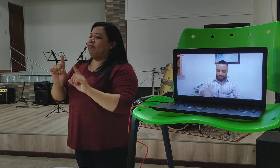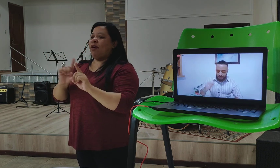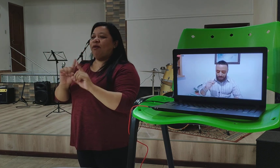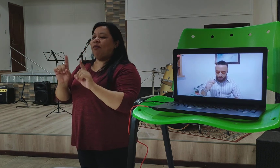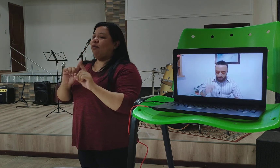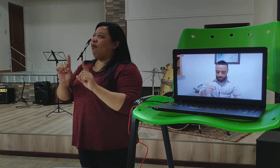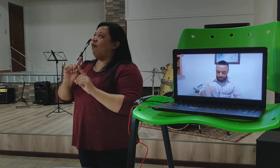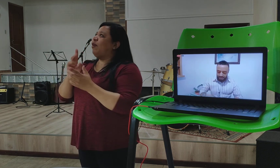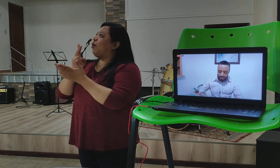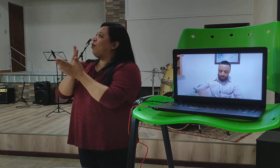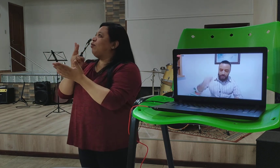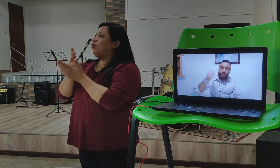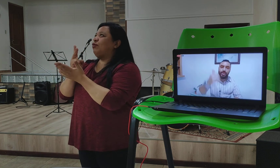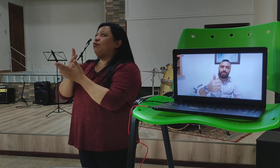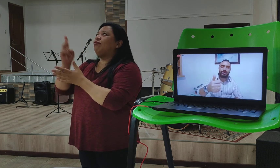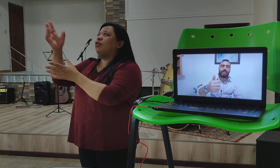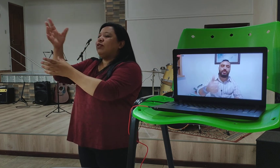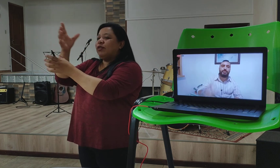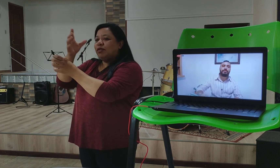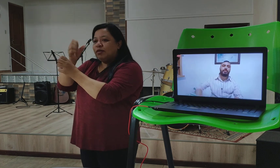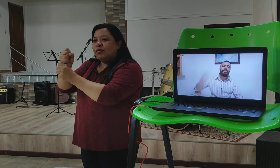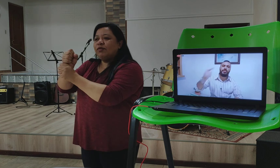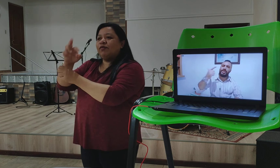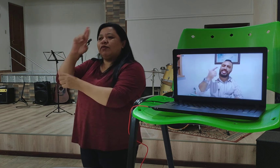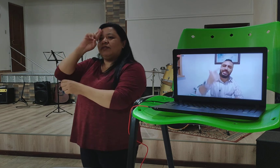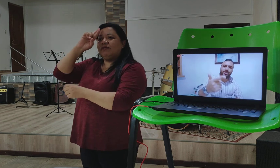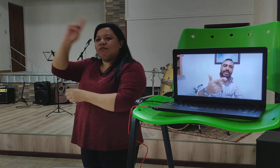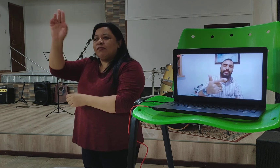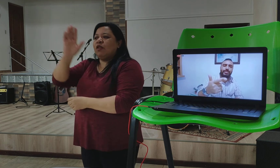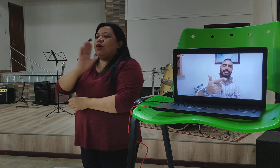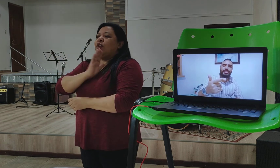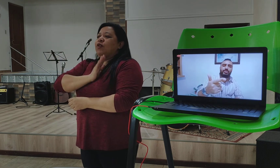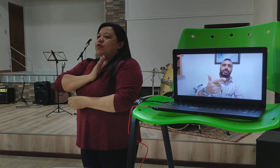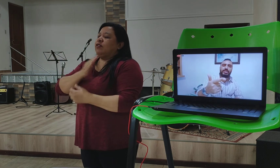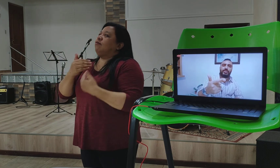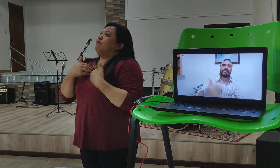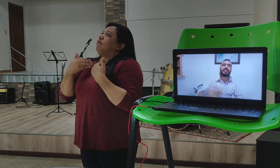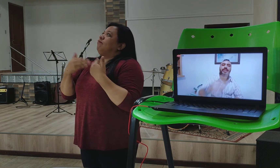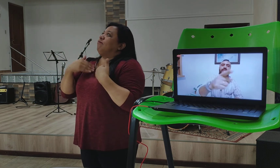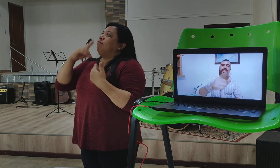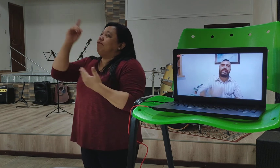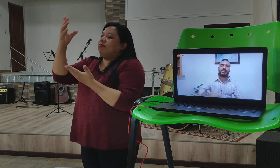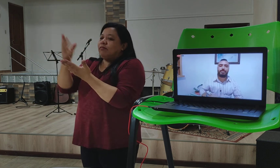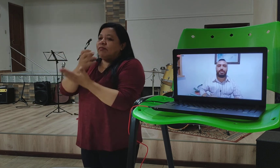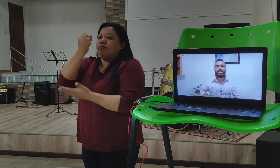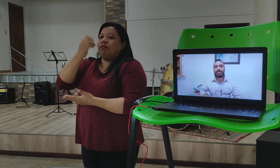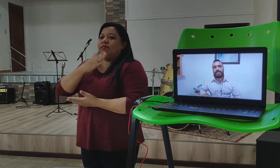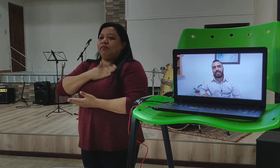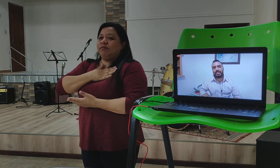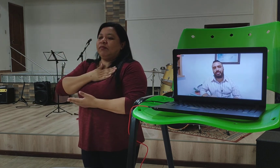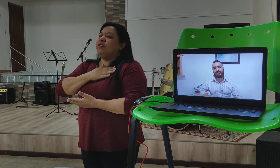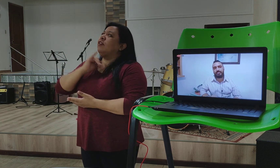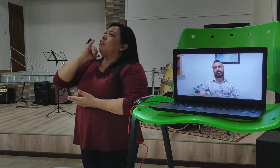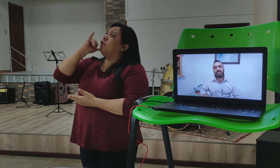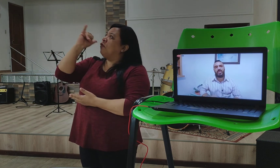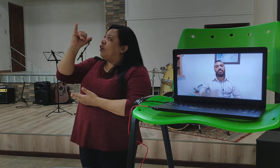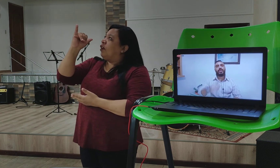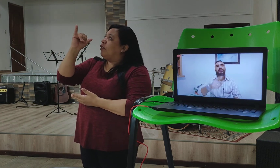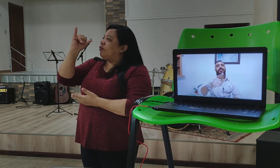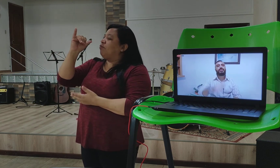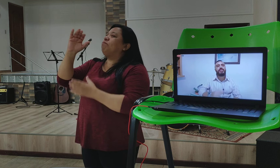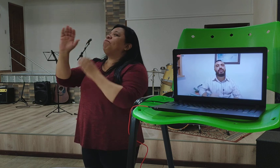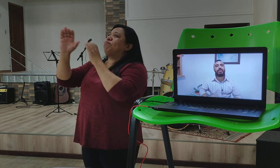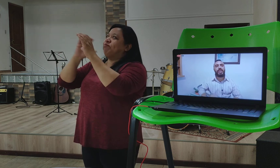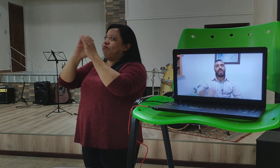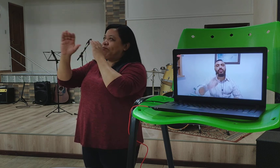Ele chega a uma conclusão dizendo: eu confio no Senhor, meu coração se regozija na tua salvação. E quer saber de uma coisa, Senhor? Eu vou